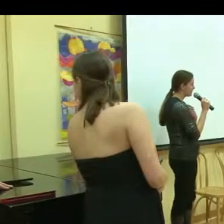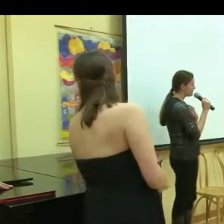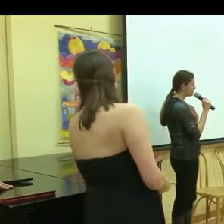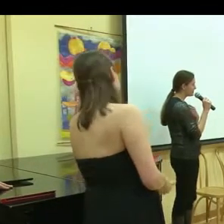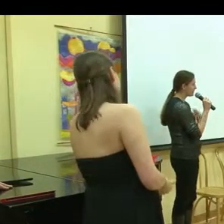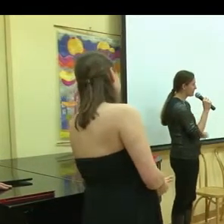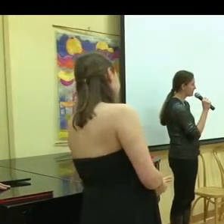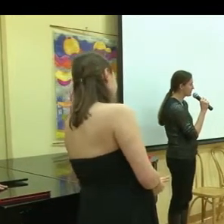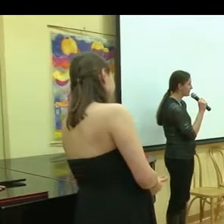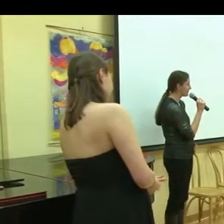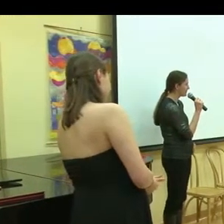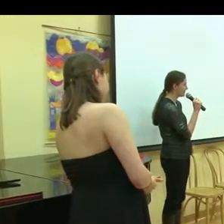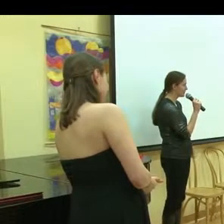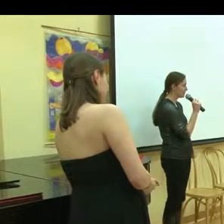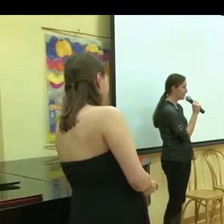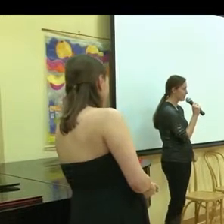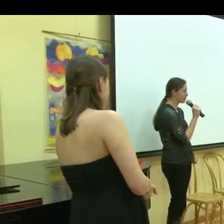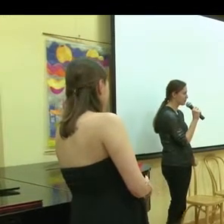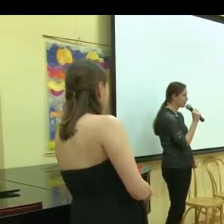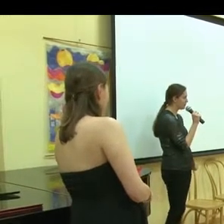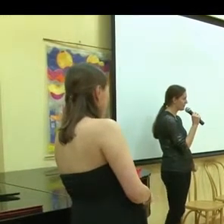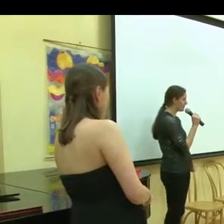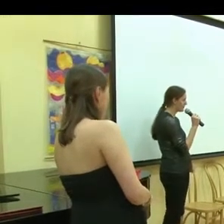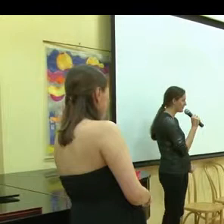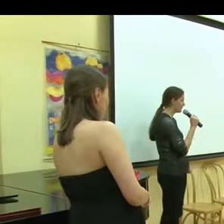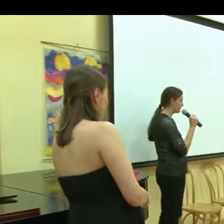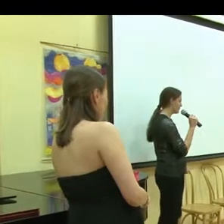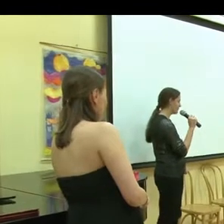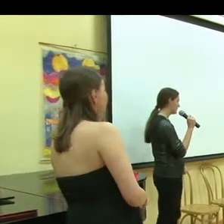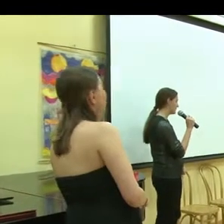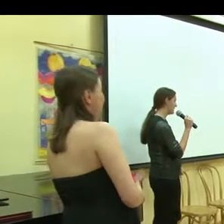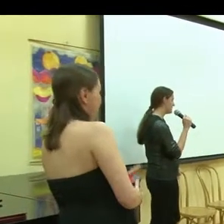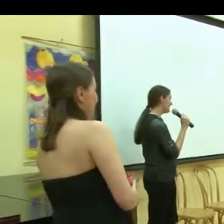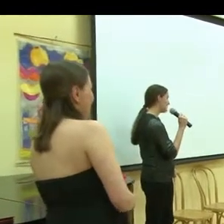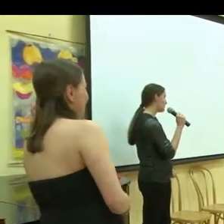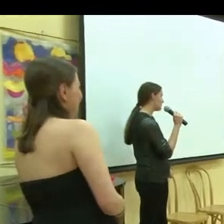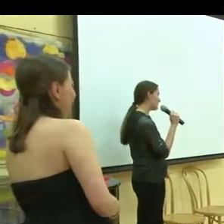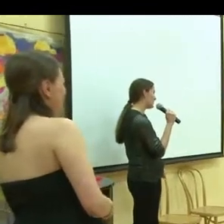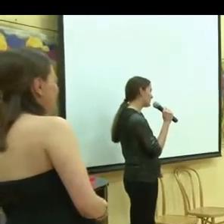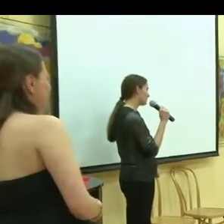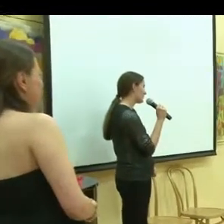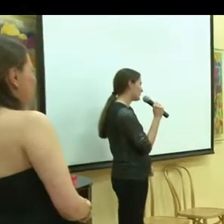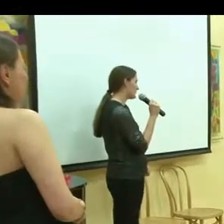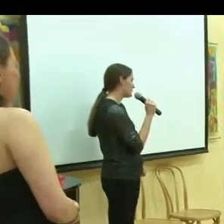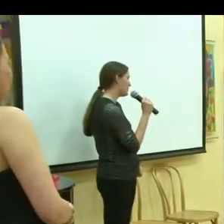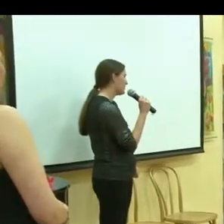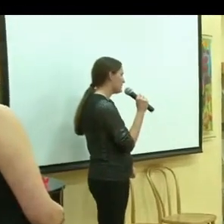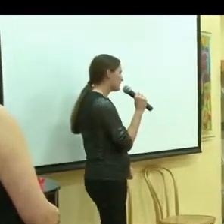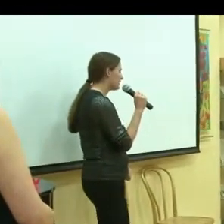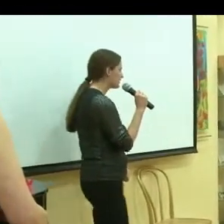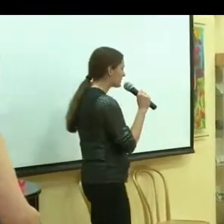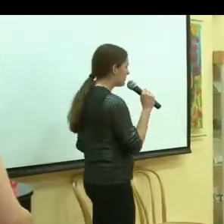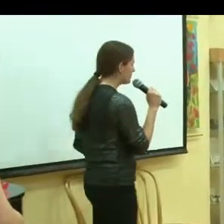trochę rozpięta i tam zamiast krawata jest chusta. Jest to czarna chusta z w takie złote i białe wzory,